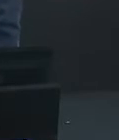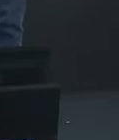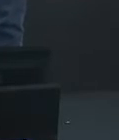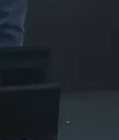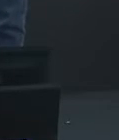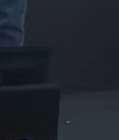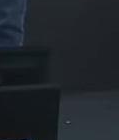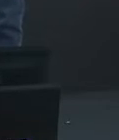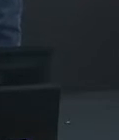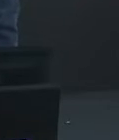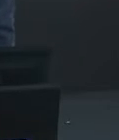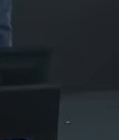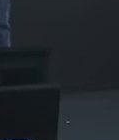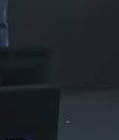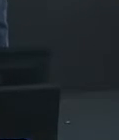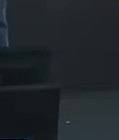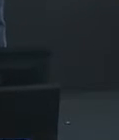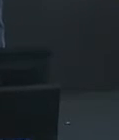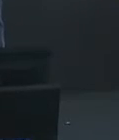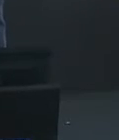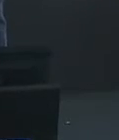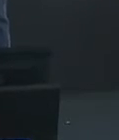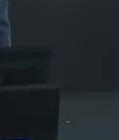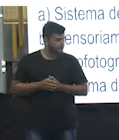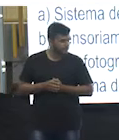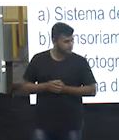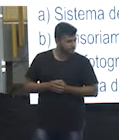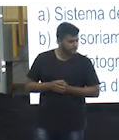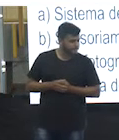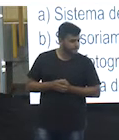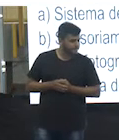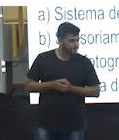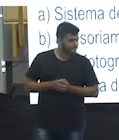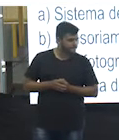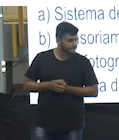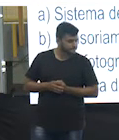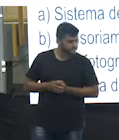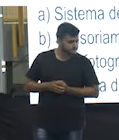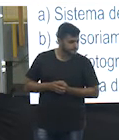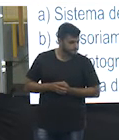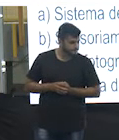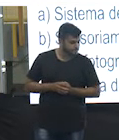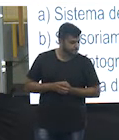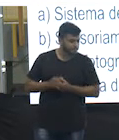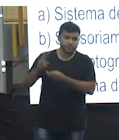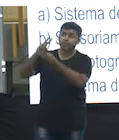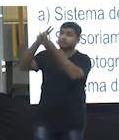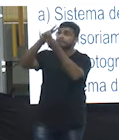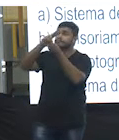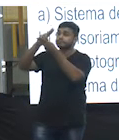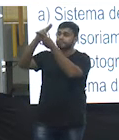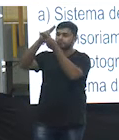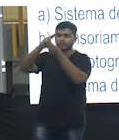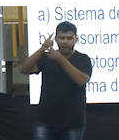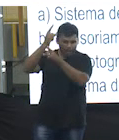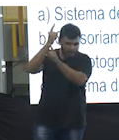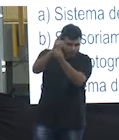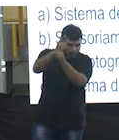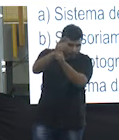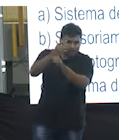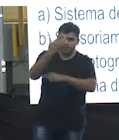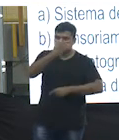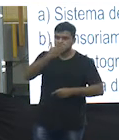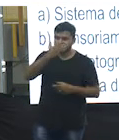fácil. Olha uma questãozinha fácil aí. Ele diz, segundo o satélite, os doces estão escondidos no hemisfério